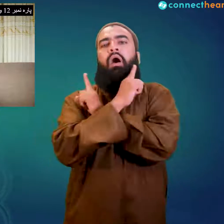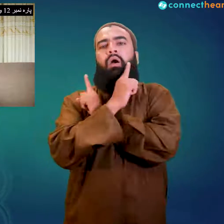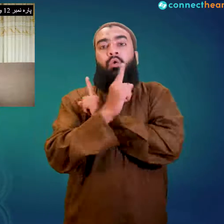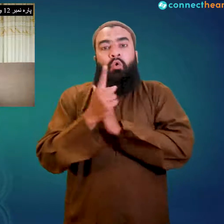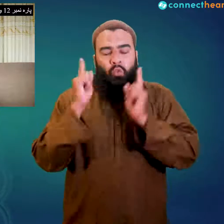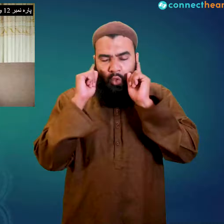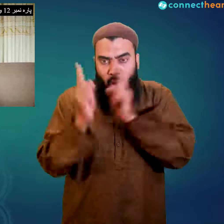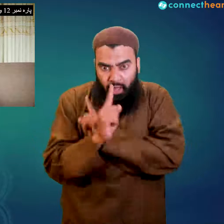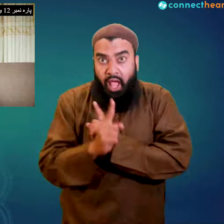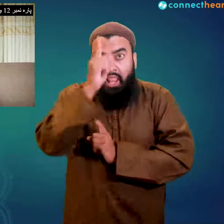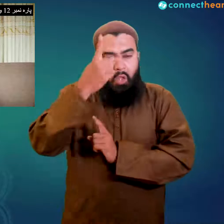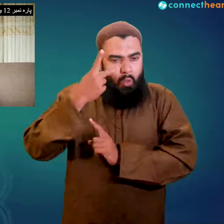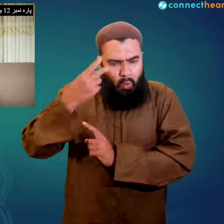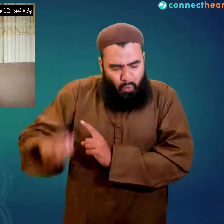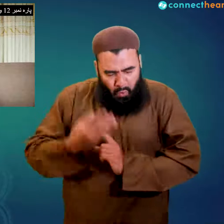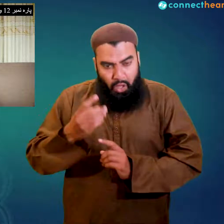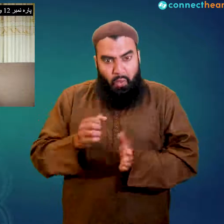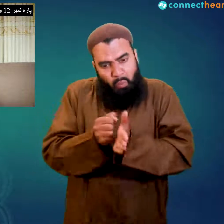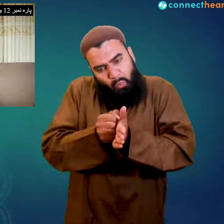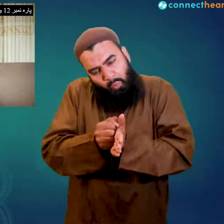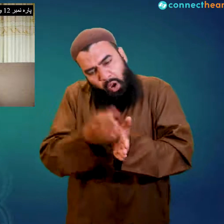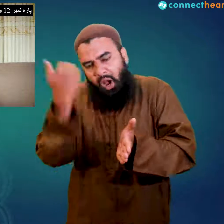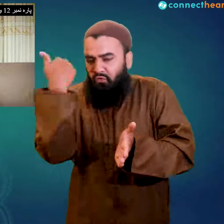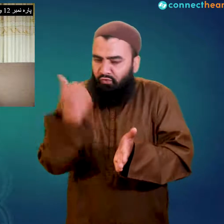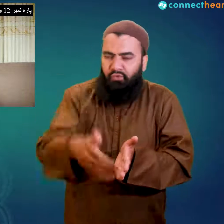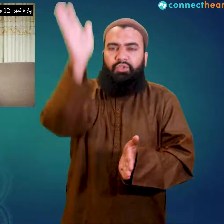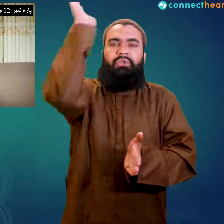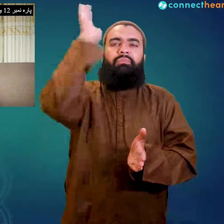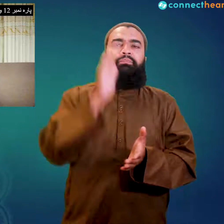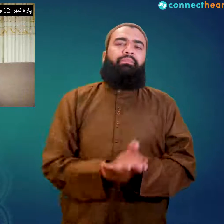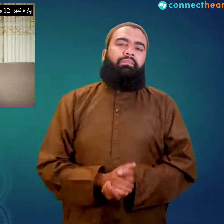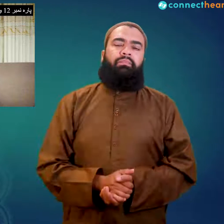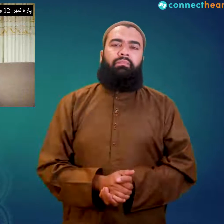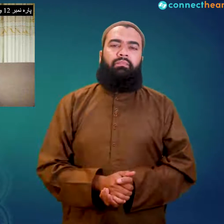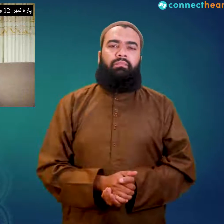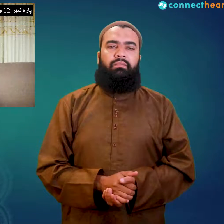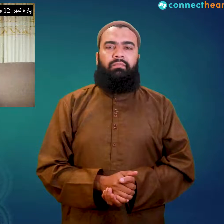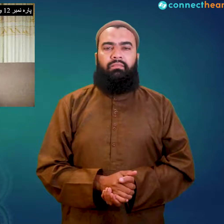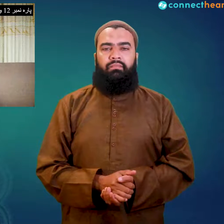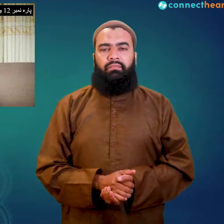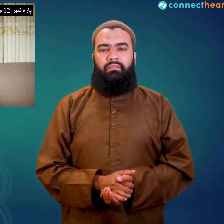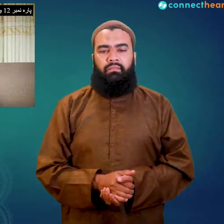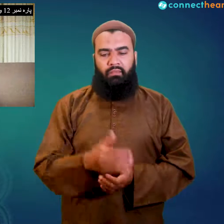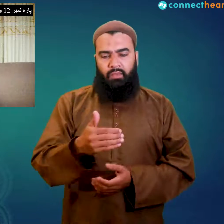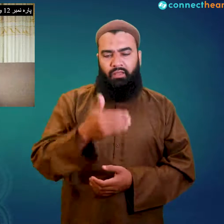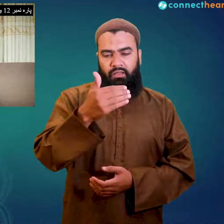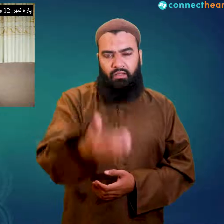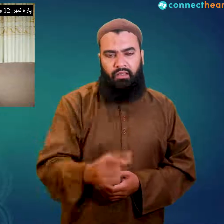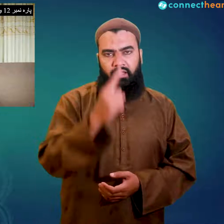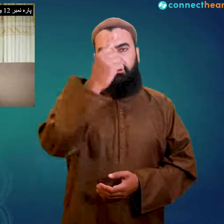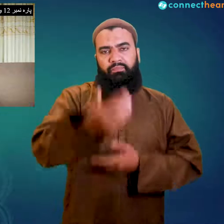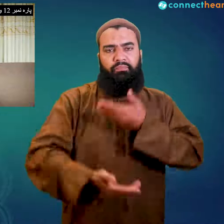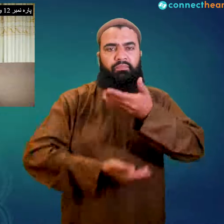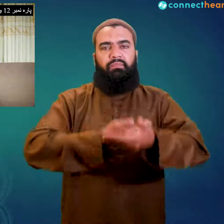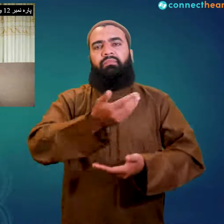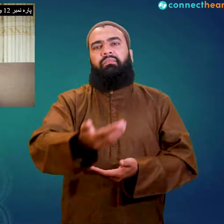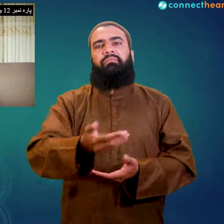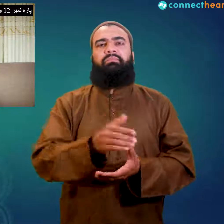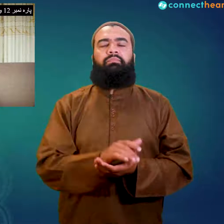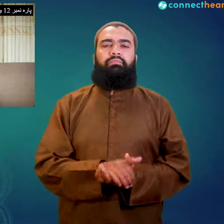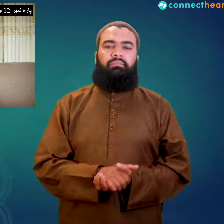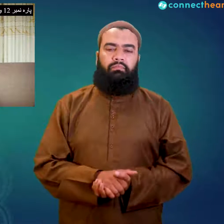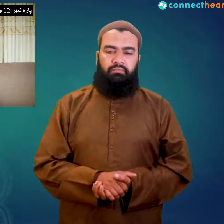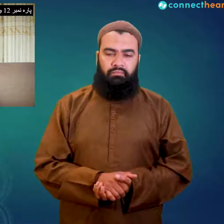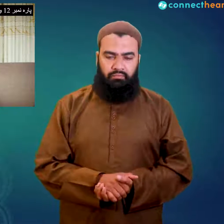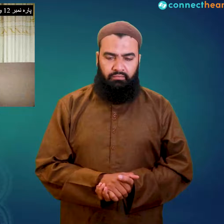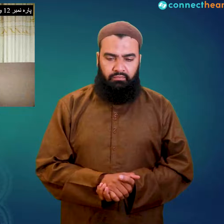آیت نمبر 118، وَلَوْ شَاءَ رَبُّكَ لَجَعَلَ النَّاسَ أُمَّةً وَاحِدَةً، اگر آپ کا رب چاہتا تو سب